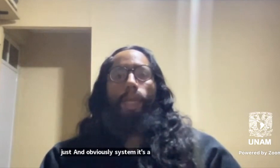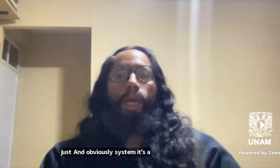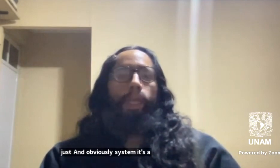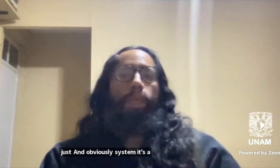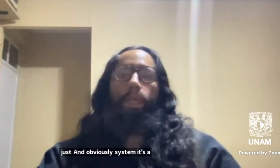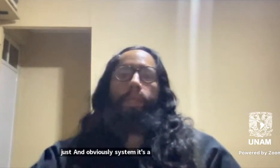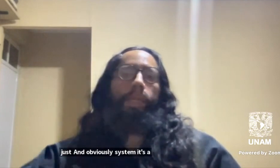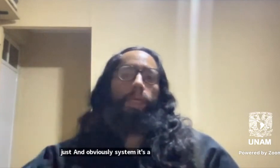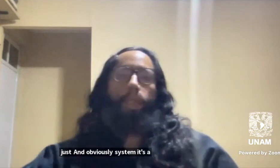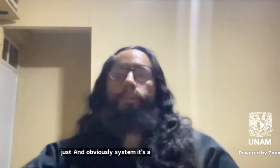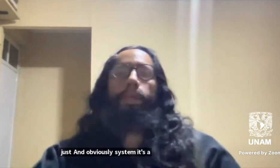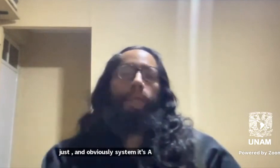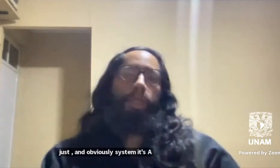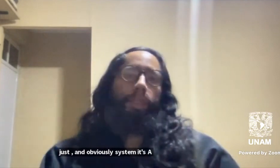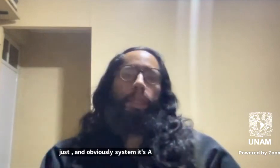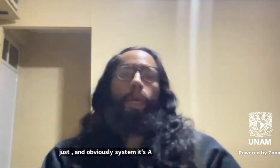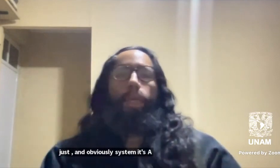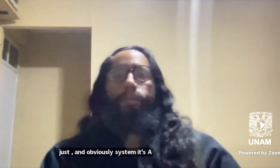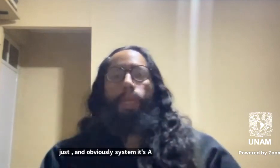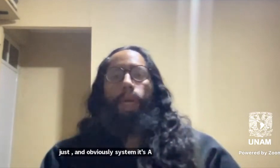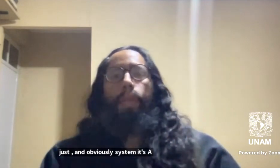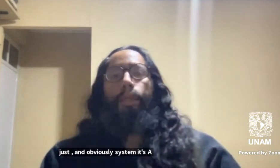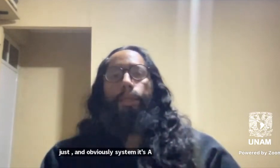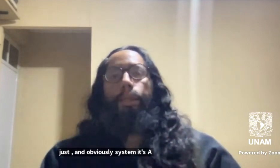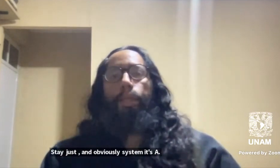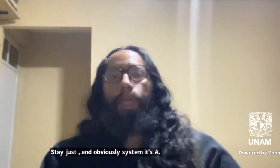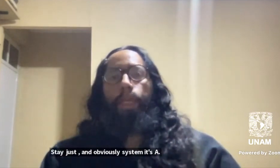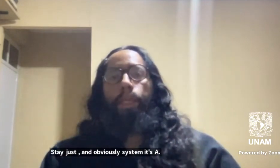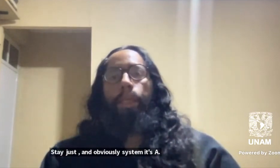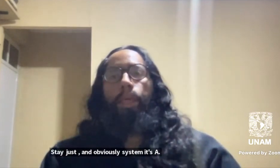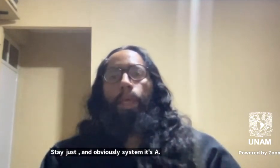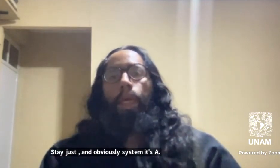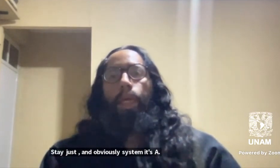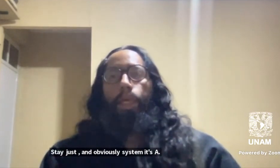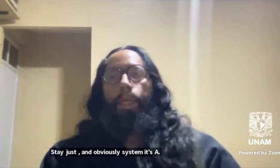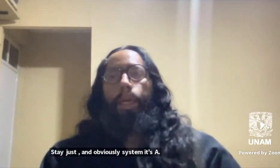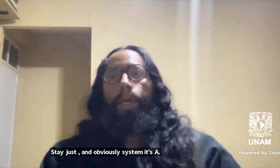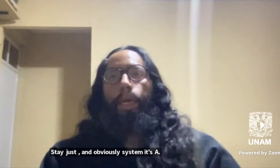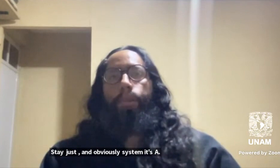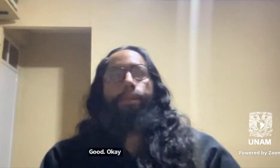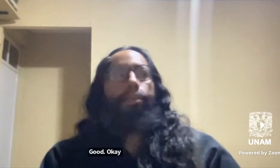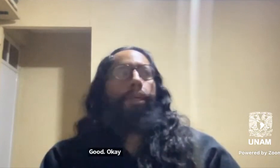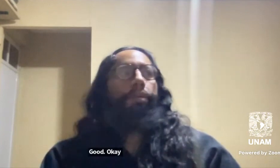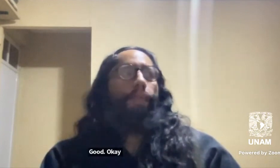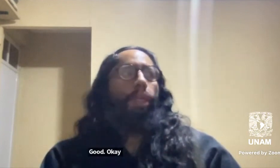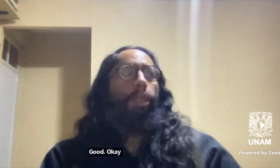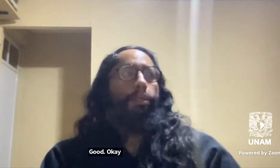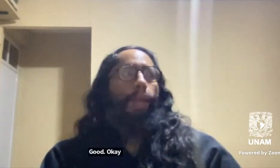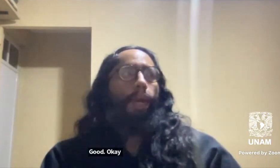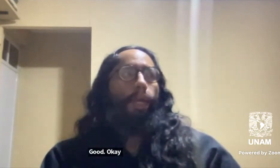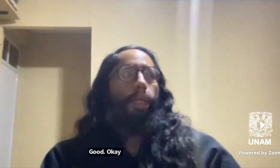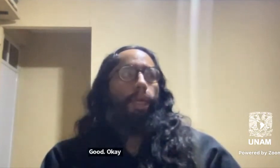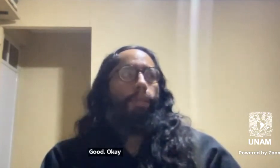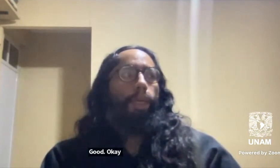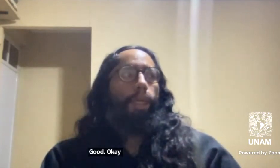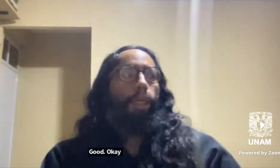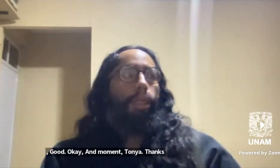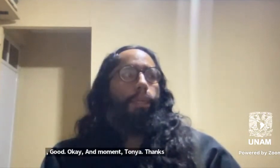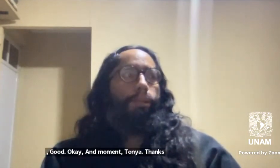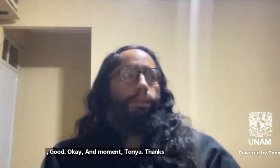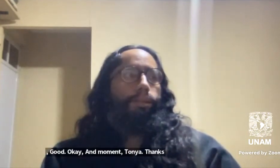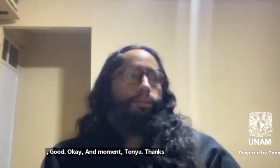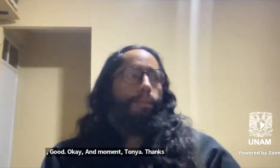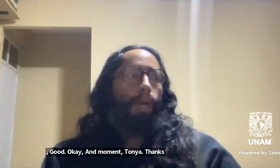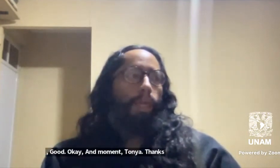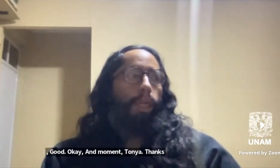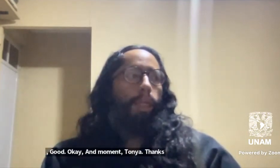complicidades que se van dando y vas haciendo proyectos de manera conjunta, ¿no? Creo que en un primer momento mi agencia, como les